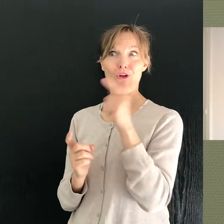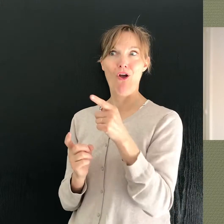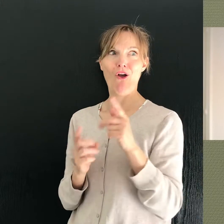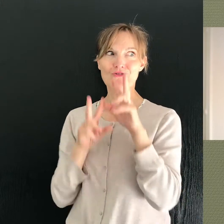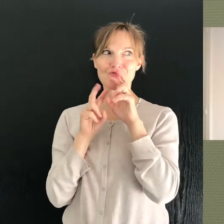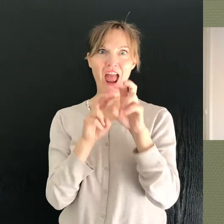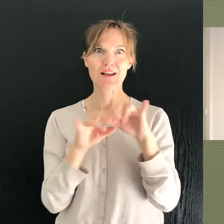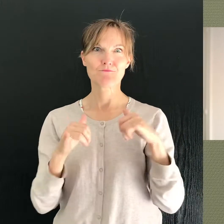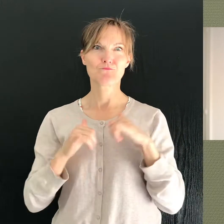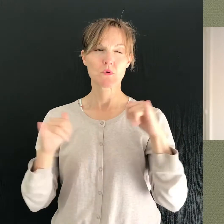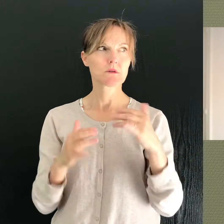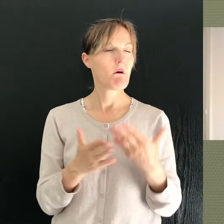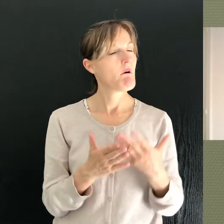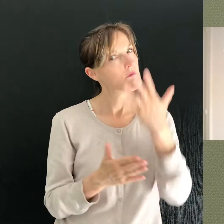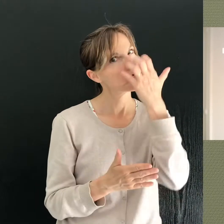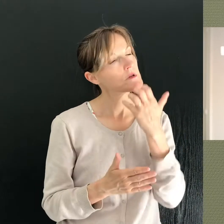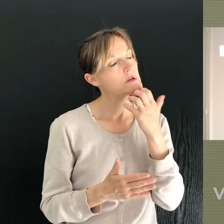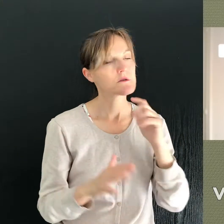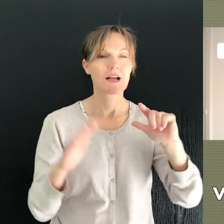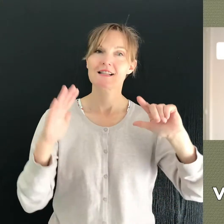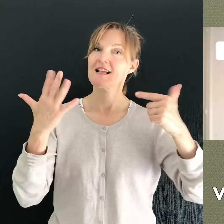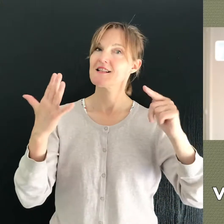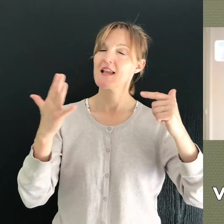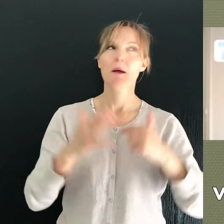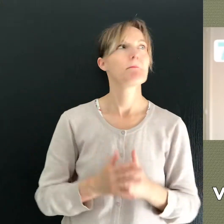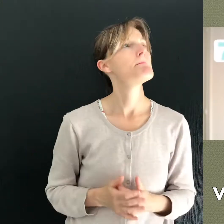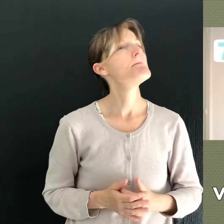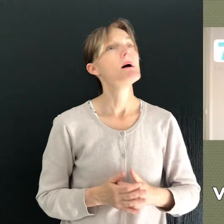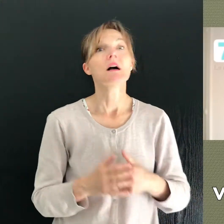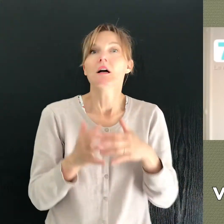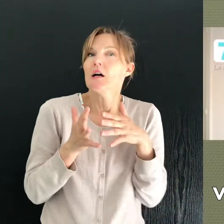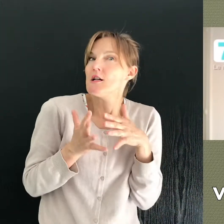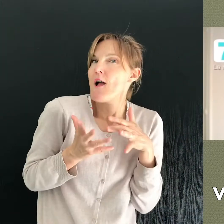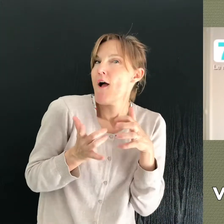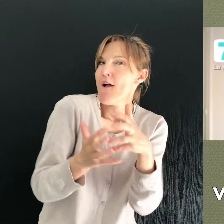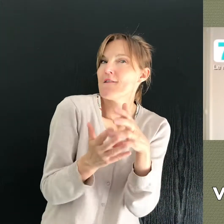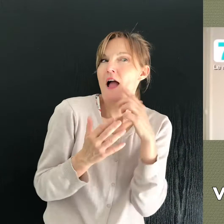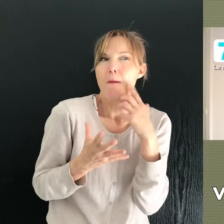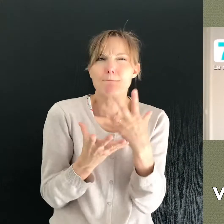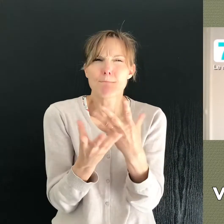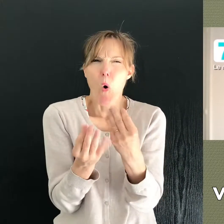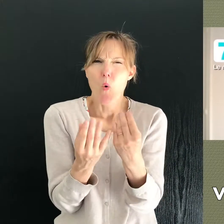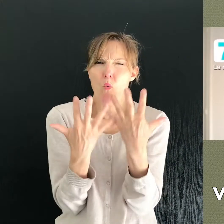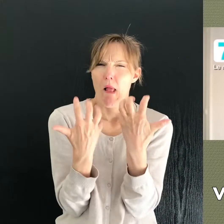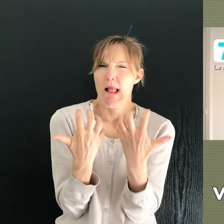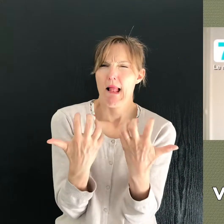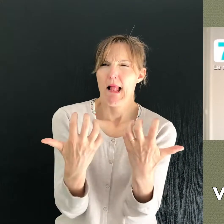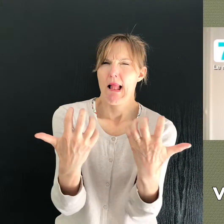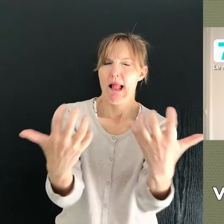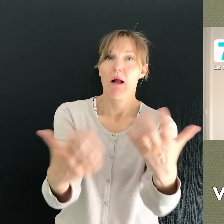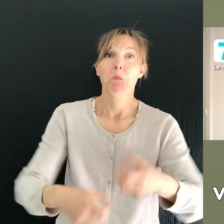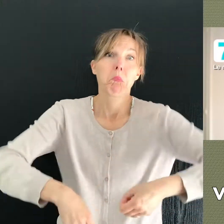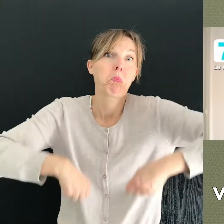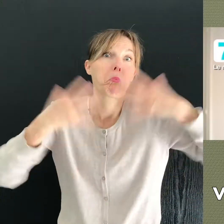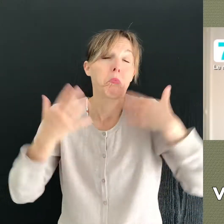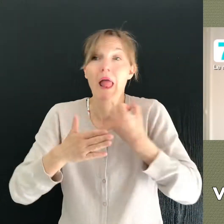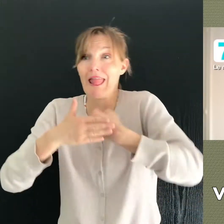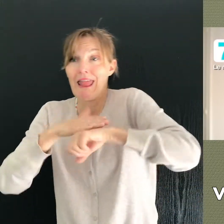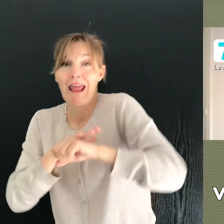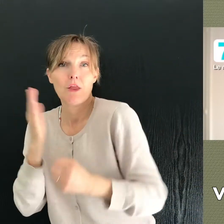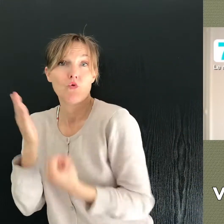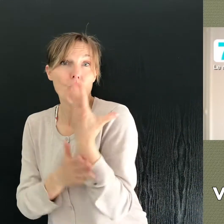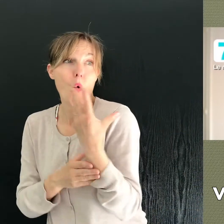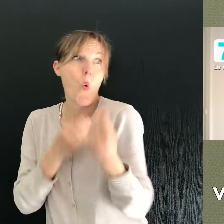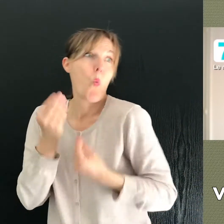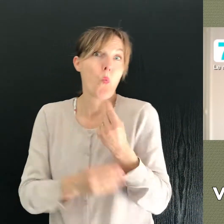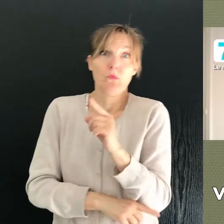C'est triste, mes frères et sœurs. Septièmement, le désir d'avoir un grand nombre de personnes, peu importe qu'ils soient nés de